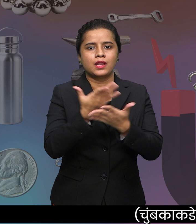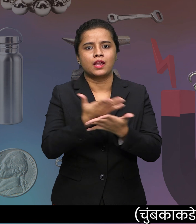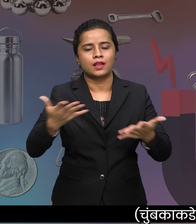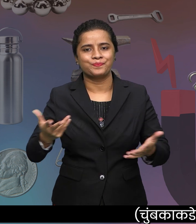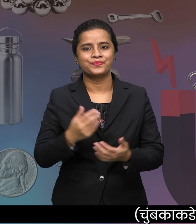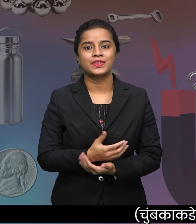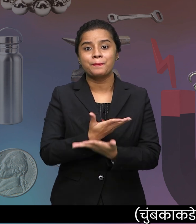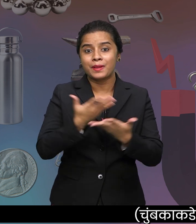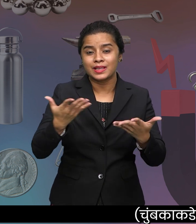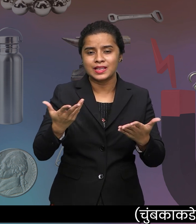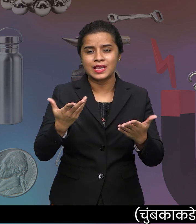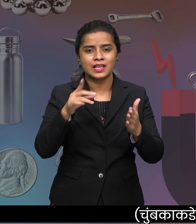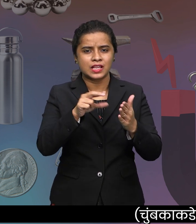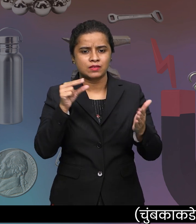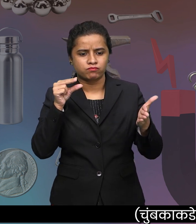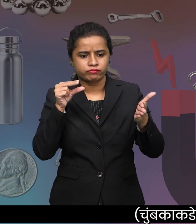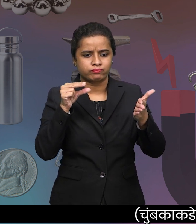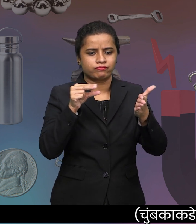चुंबकाकडे आकर्षित होणारे पदार्थ.